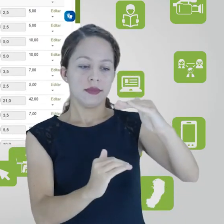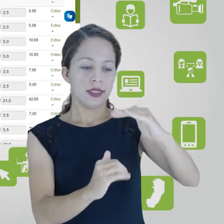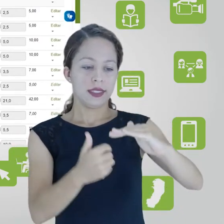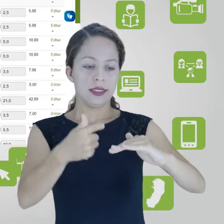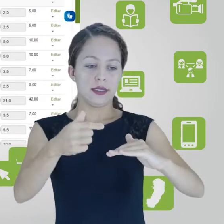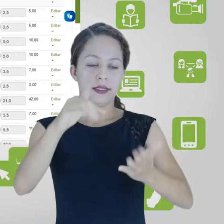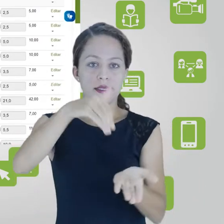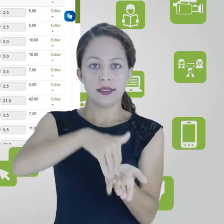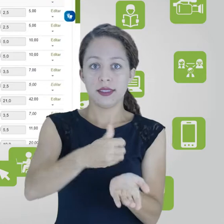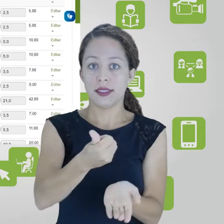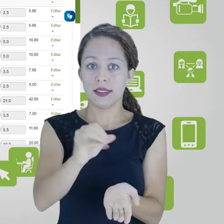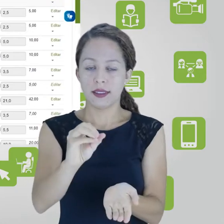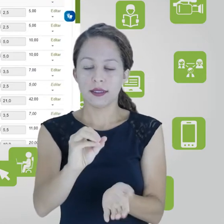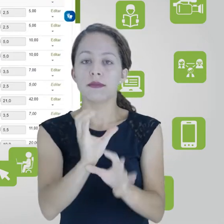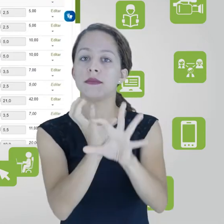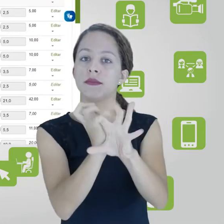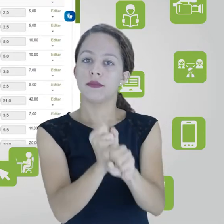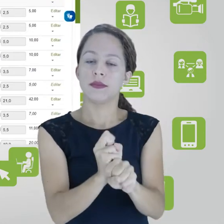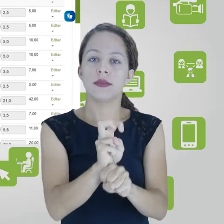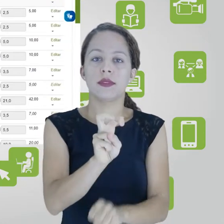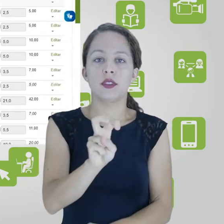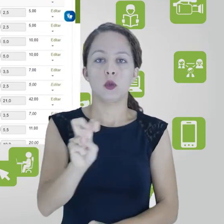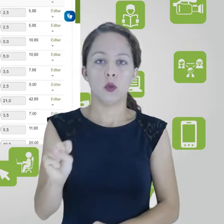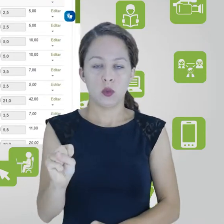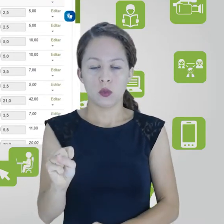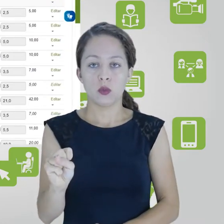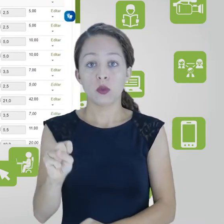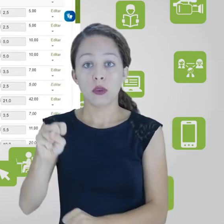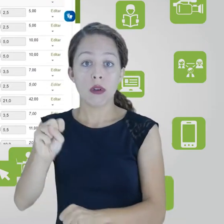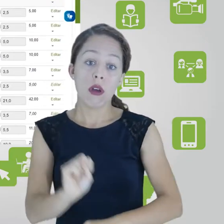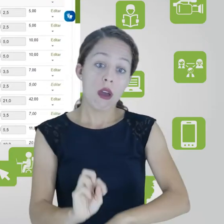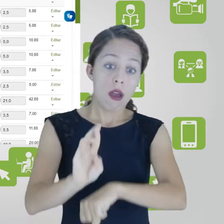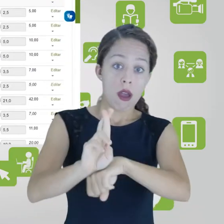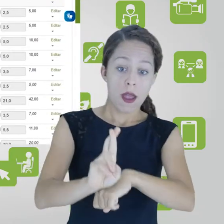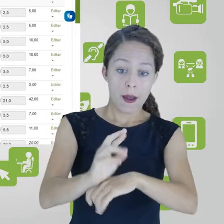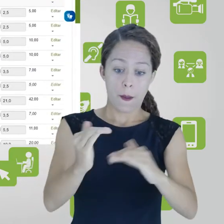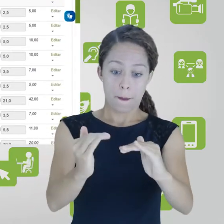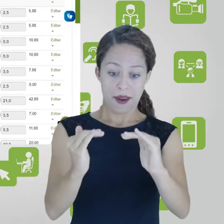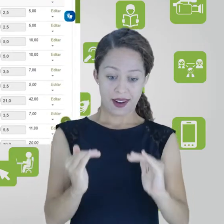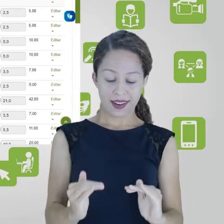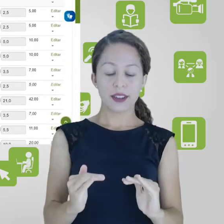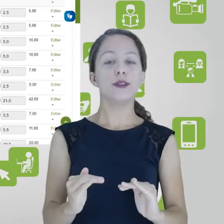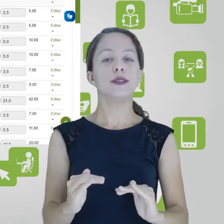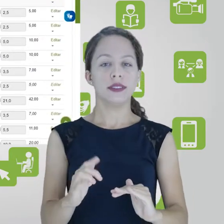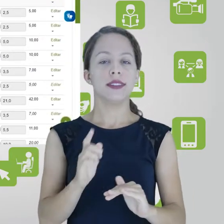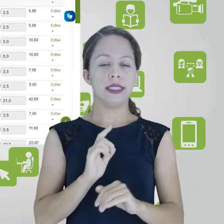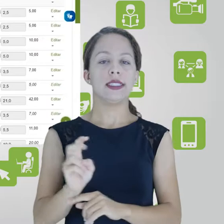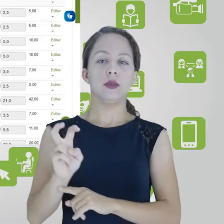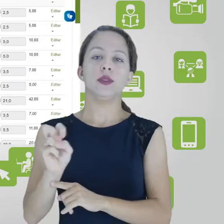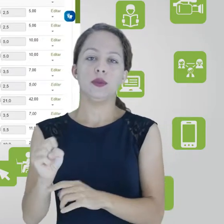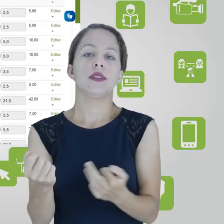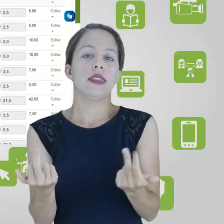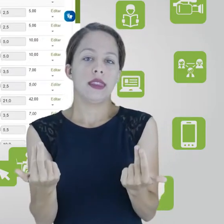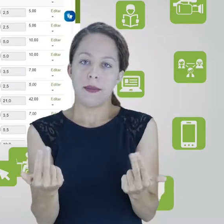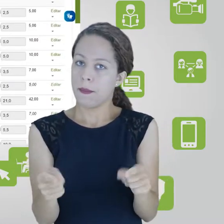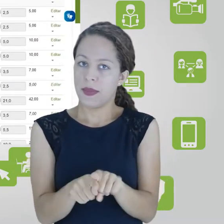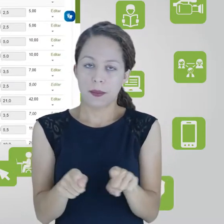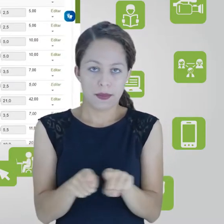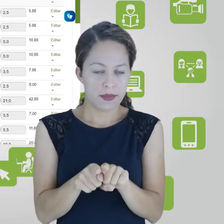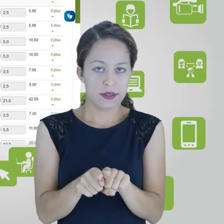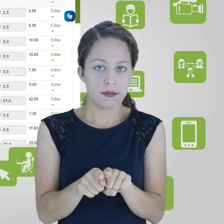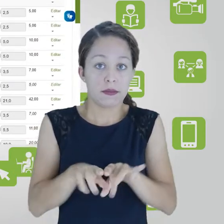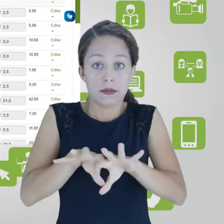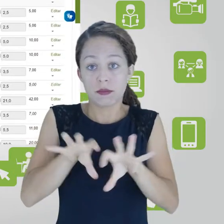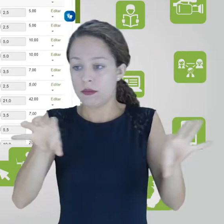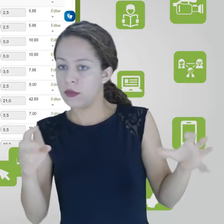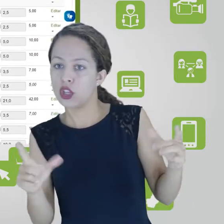valer 58 e a recuperação 2 também vai valer 58. Então ele ou fica com essa nota